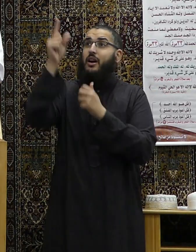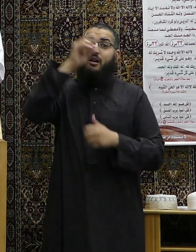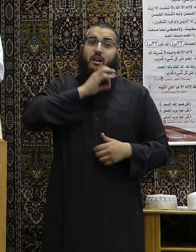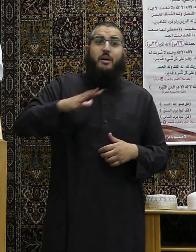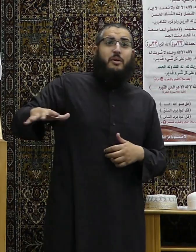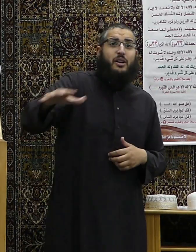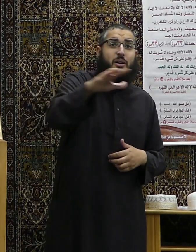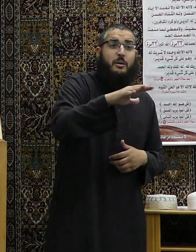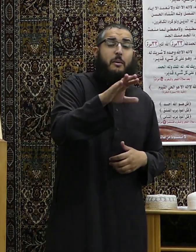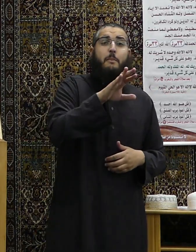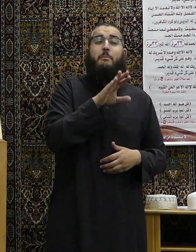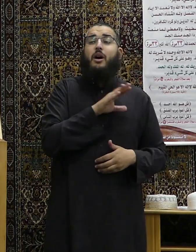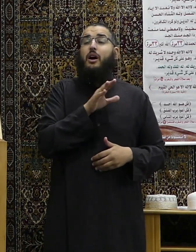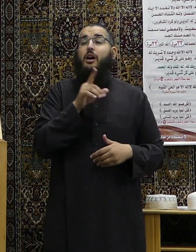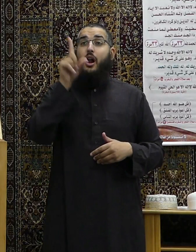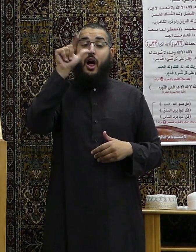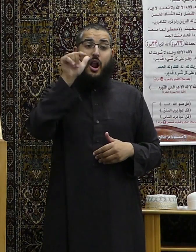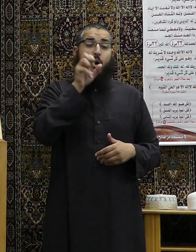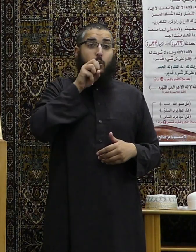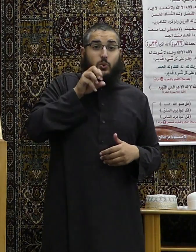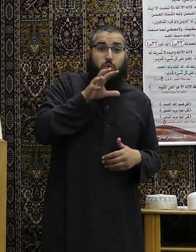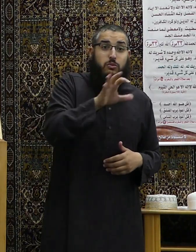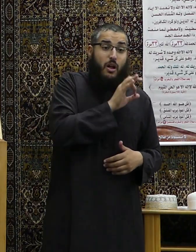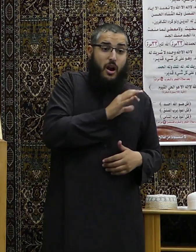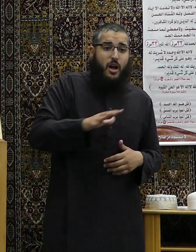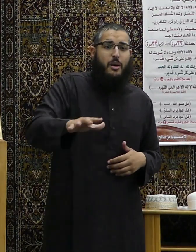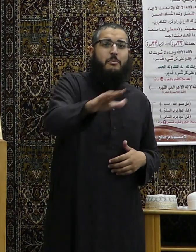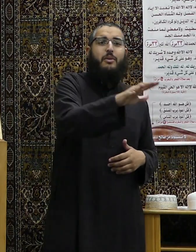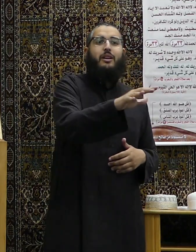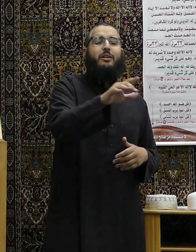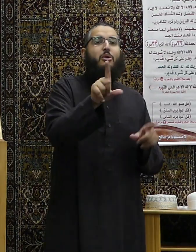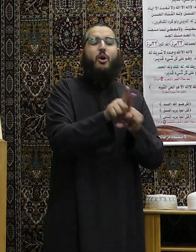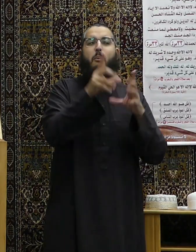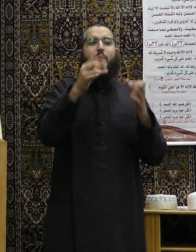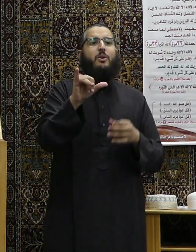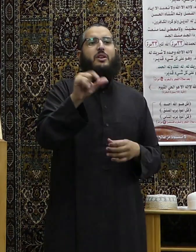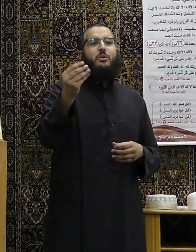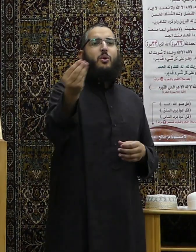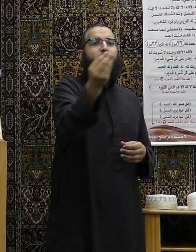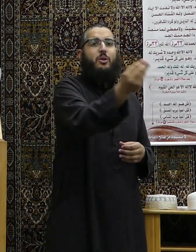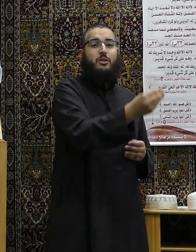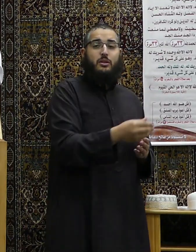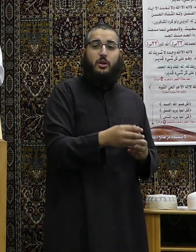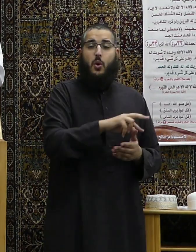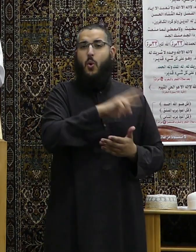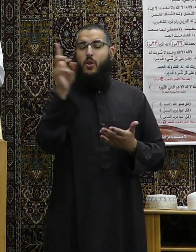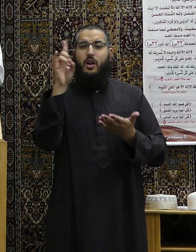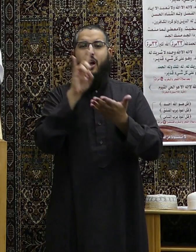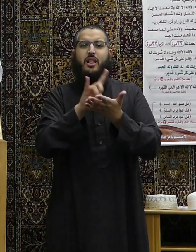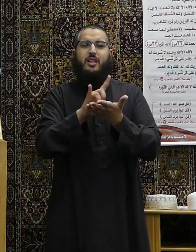Seigneur, car Allah a des souffles de miséricorde qu'il accorde à qui il veut parmi ses créatures. Et dans un autre